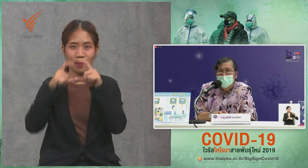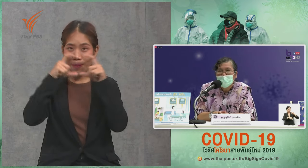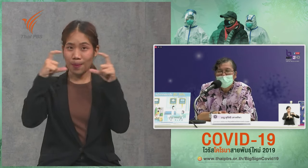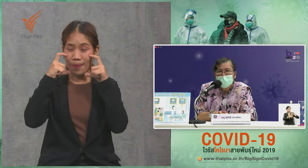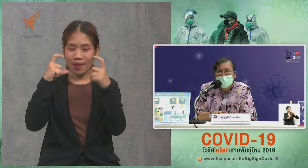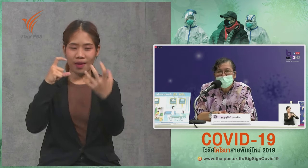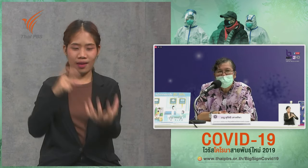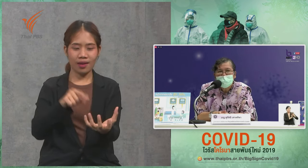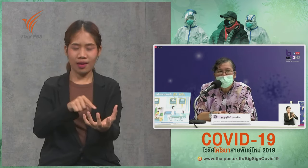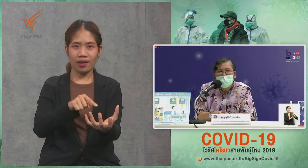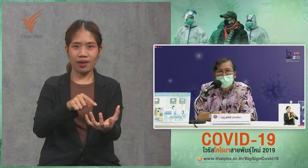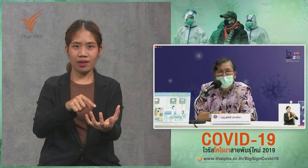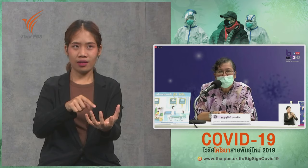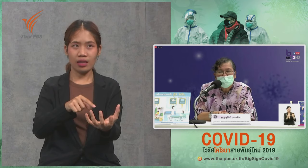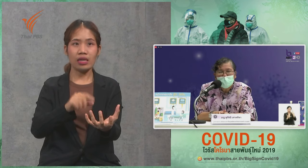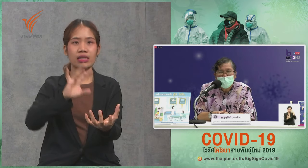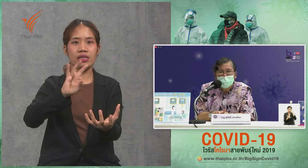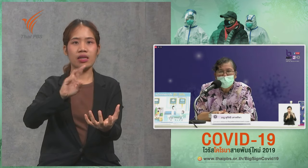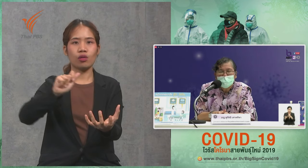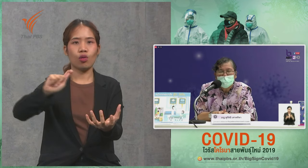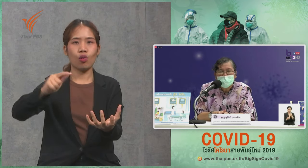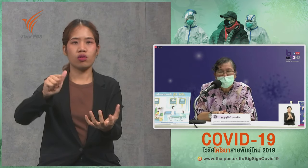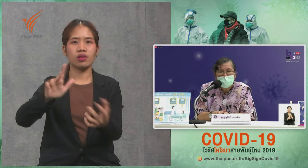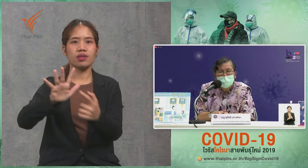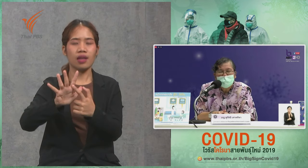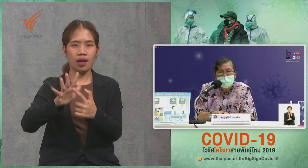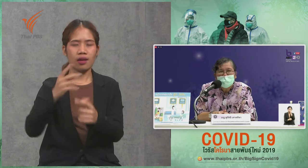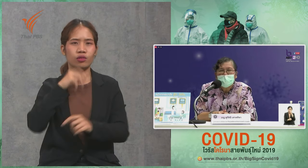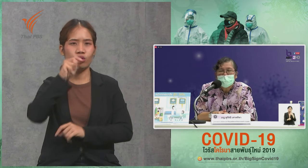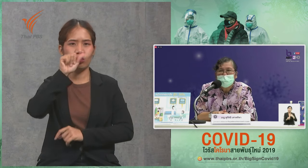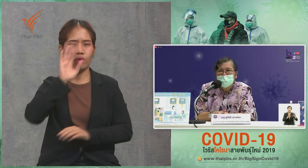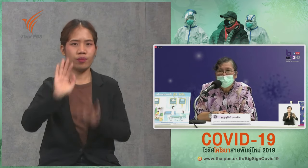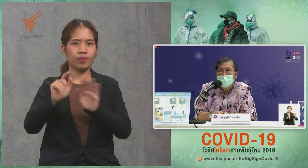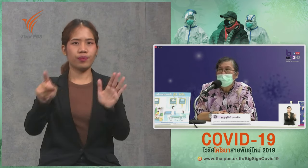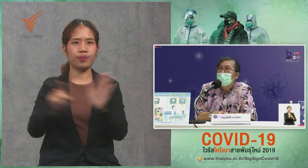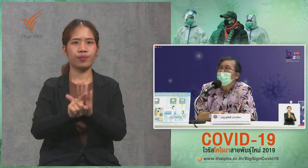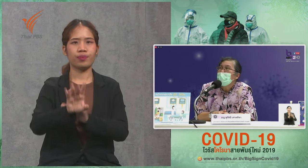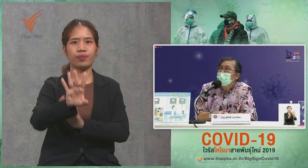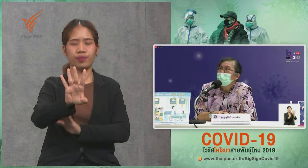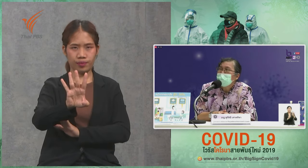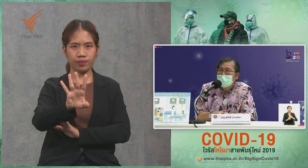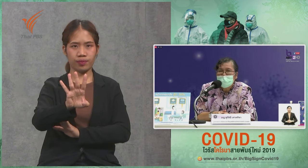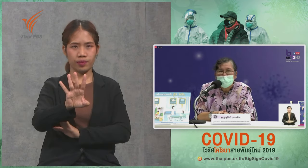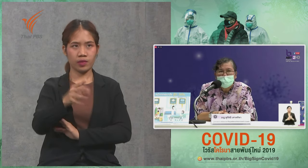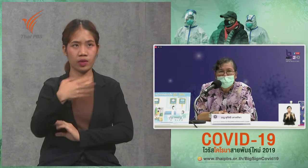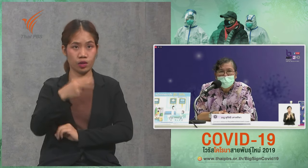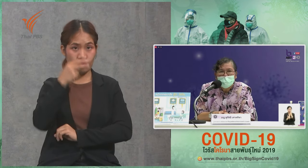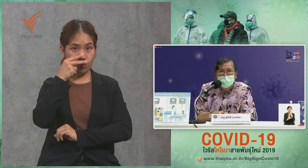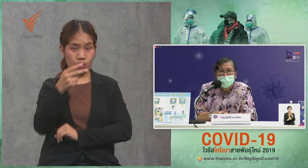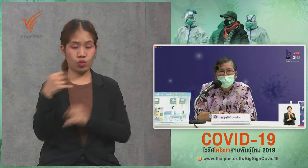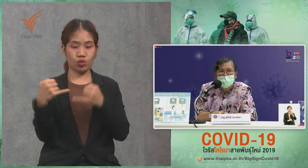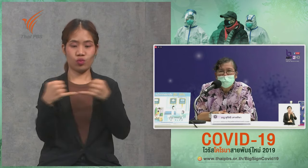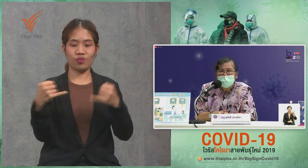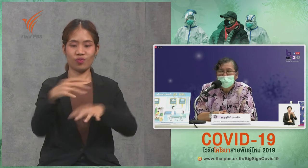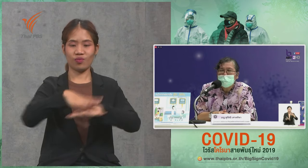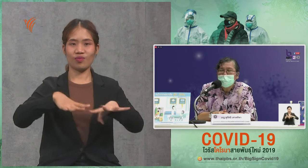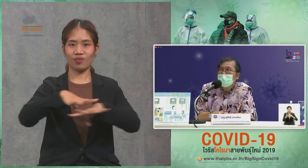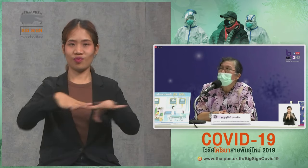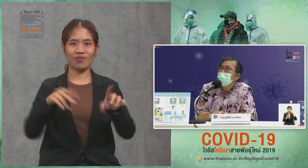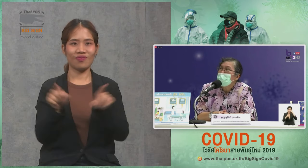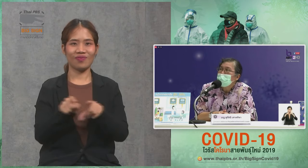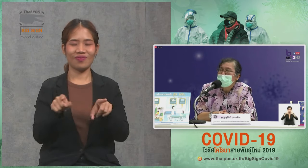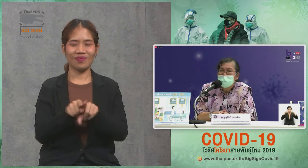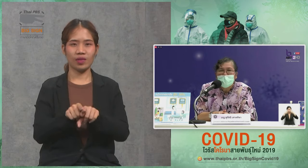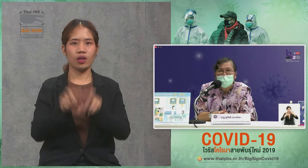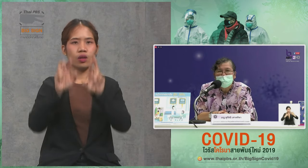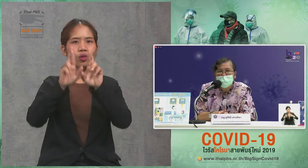คะเราได้ดำเนินการทดสอบเนี่ยประมาณ4ครั้งก็เอามาดูเส้นใยเหมือนกันลักษณะเส้นใย